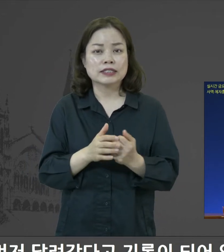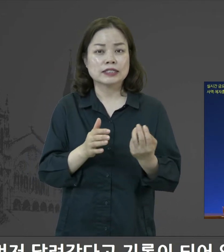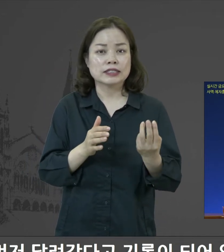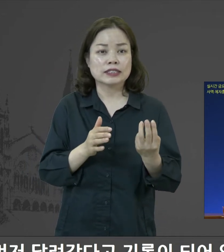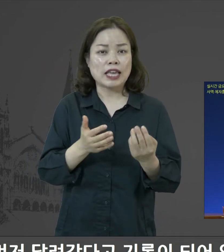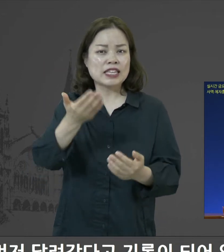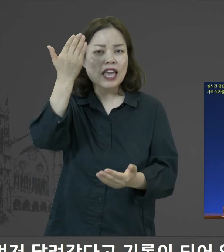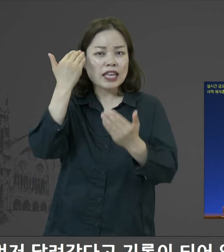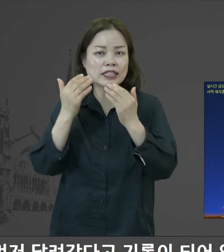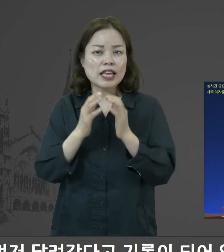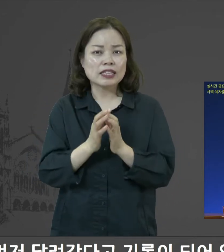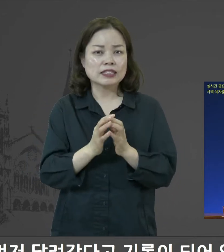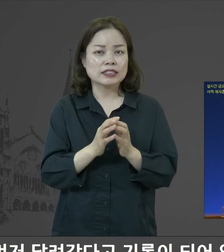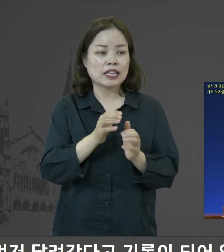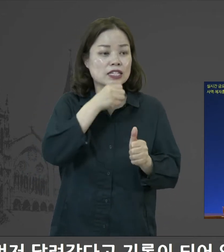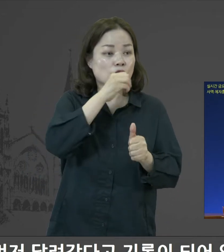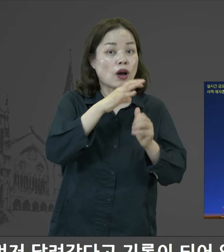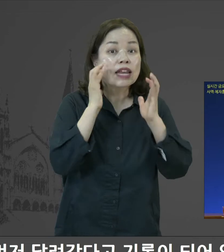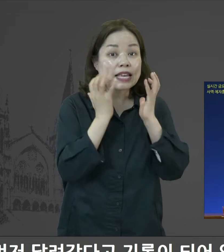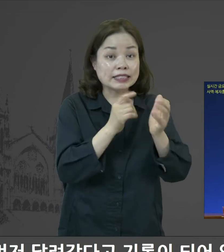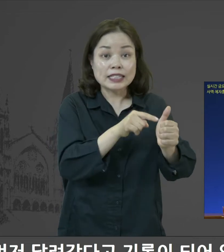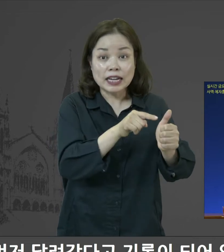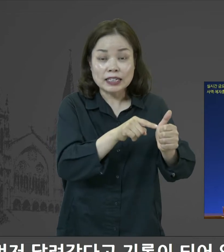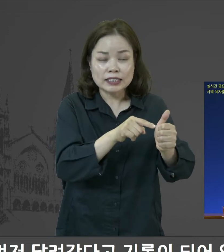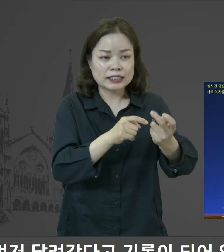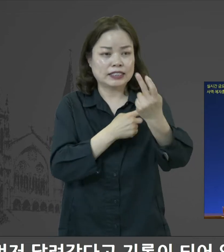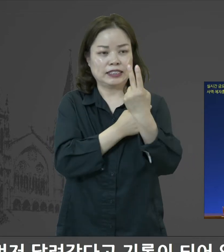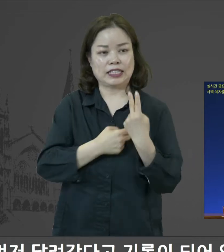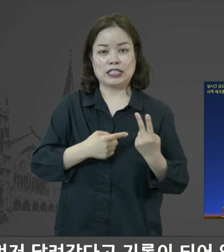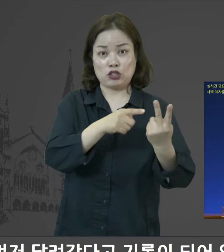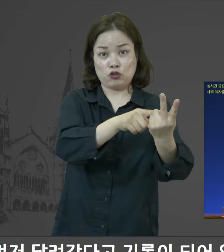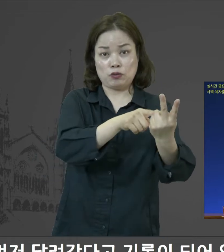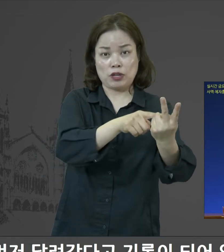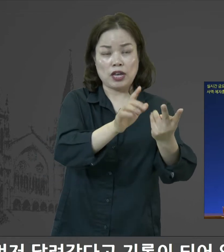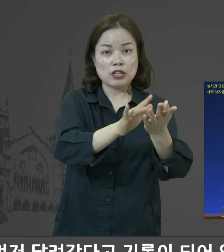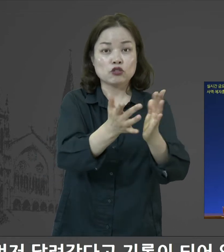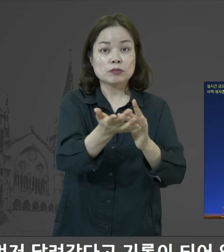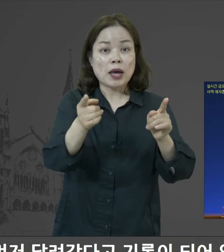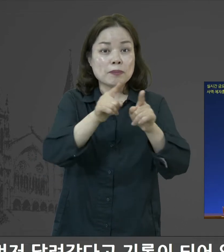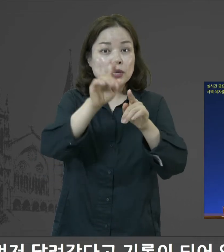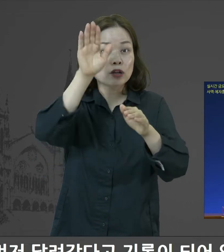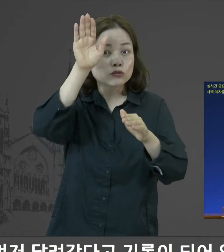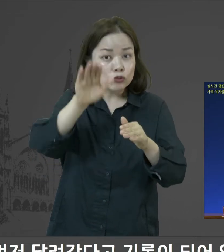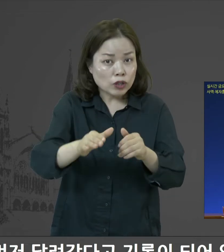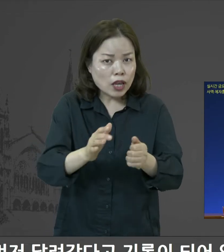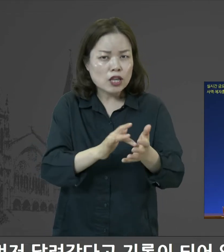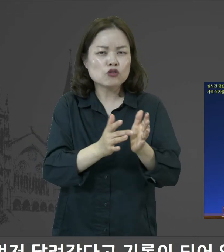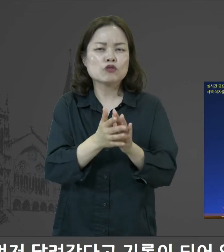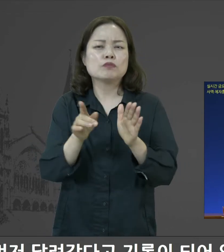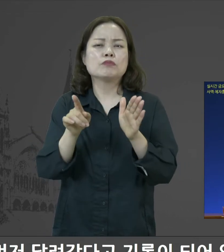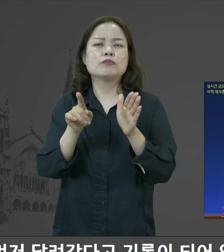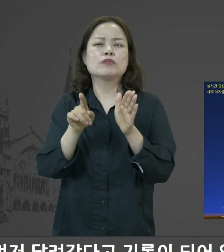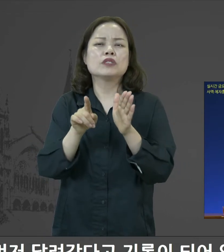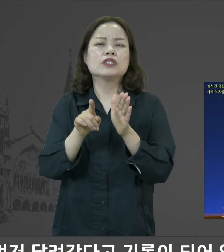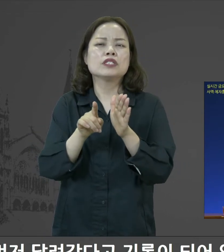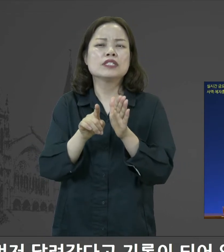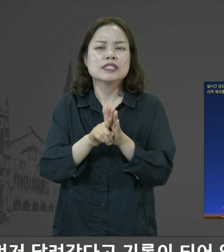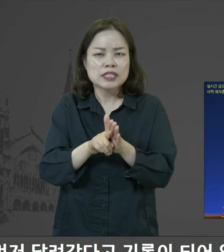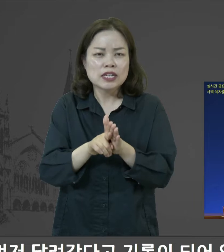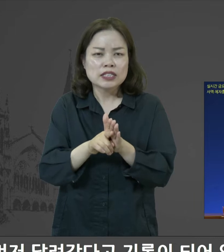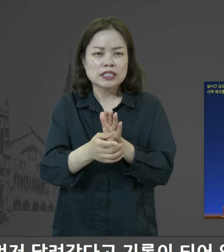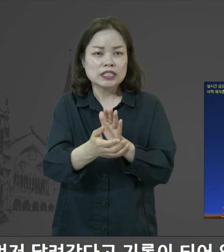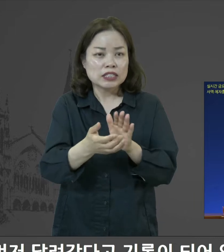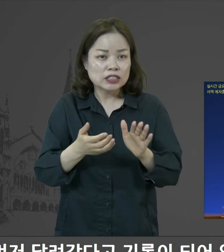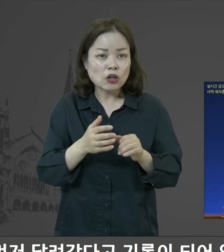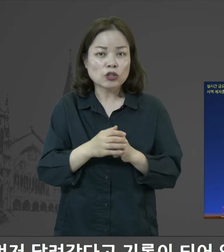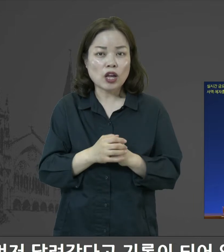그러니까 옛날에 요한의 제자였는데 예수님과 함께 머문 다음에 예수님을 믿게 된 이전